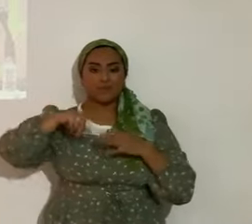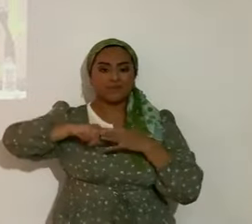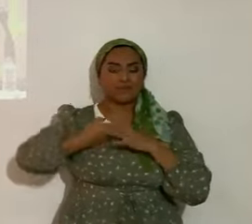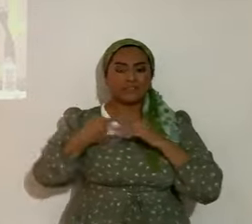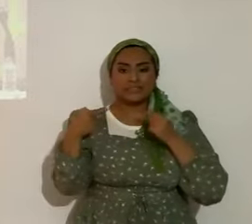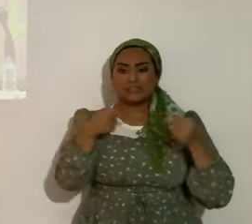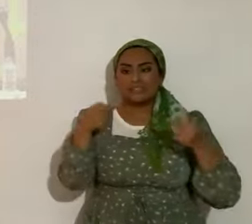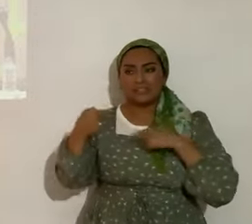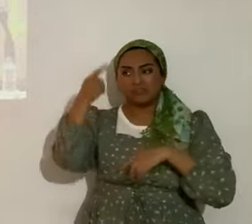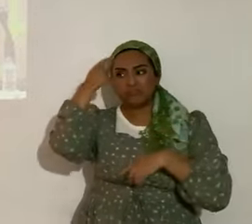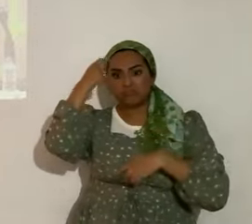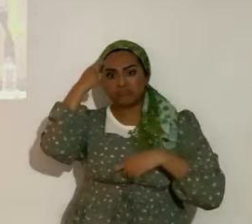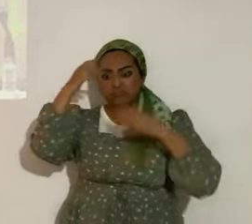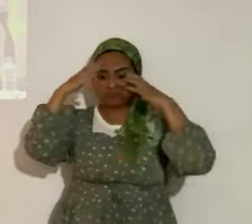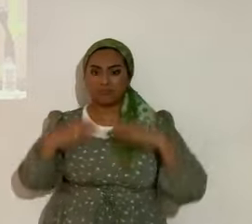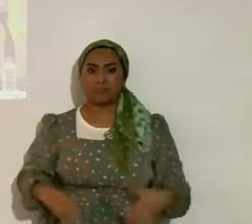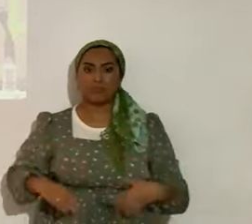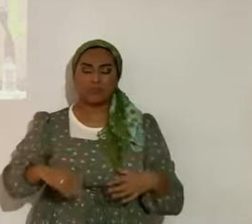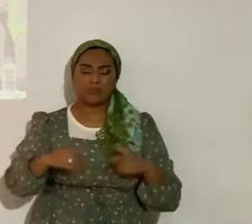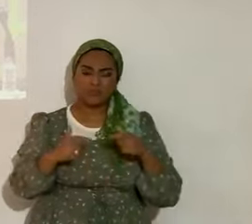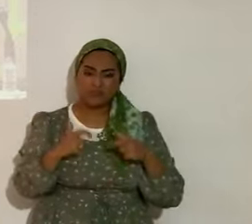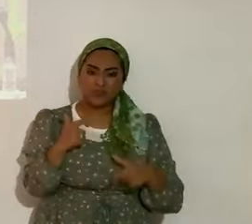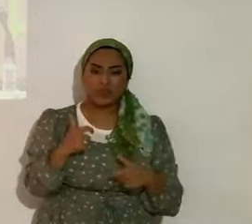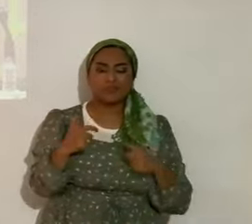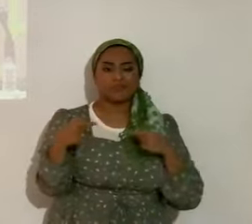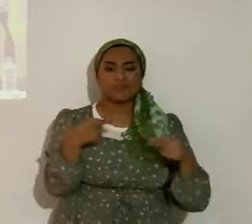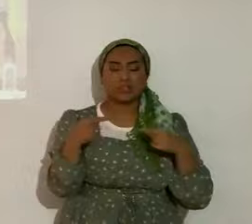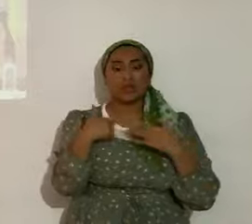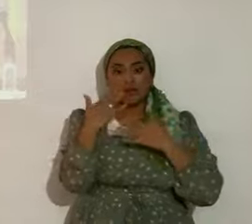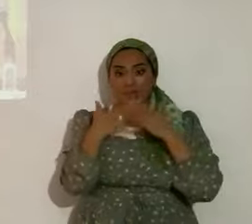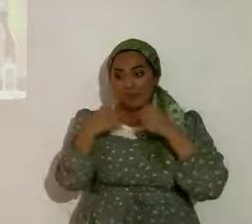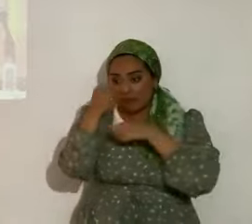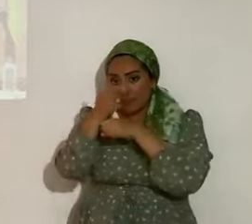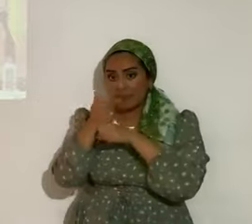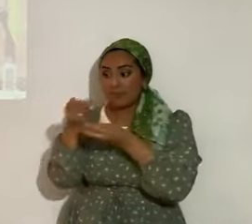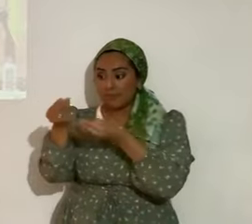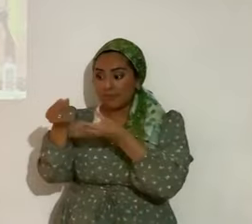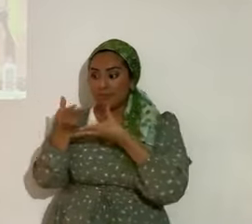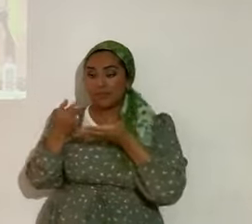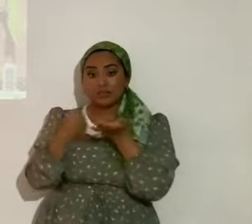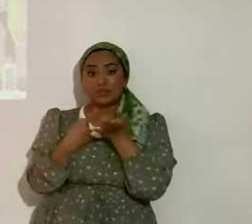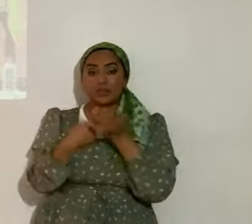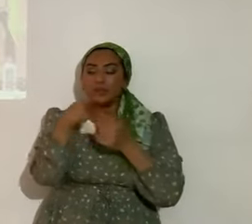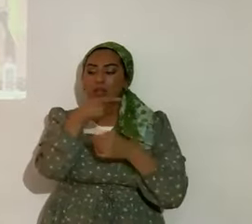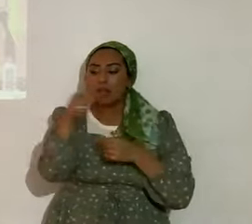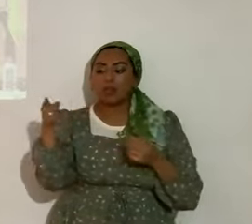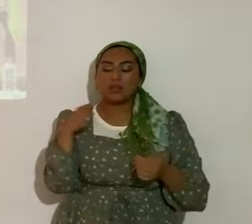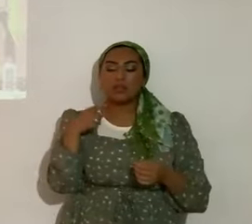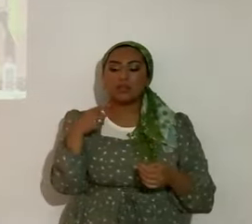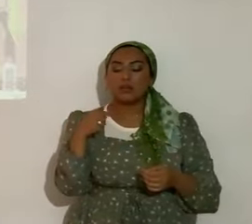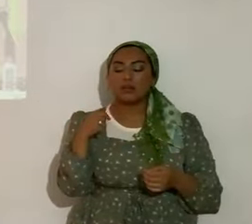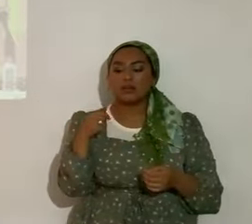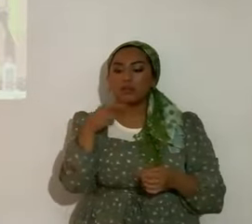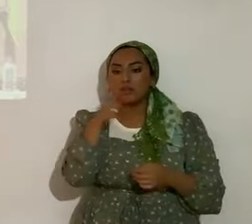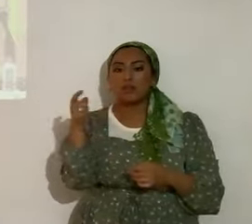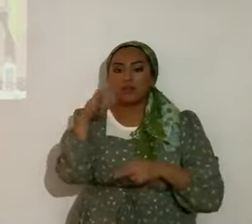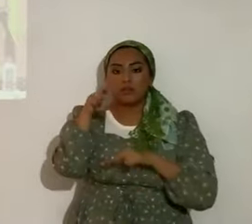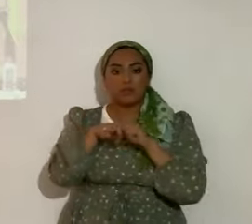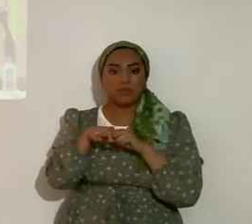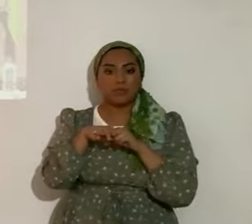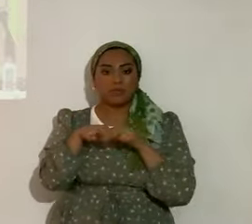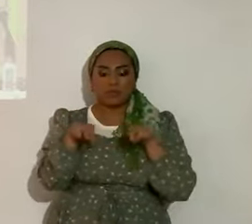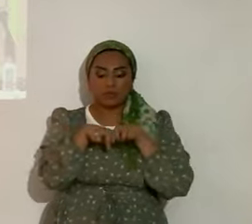lucha mental y física tremenda. Ha habido hermanos que me han contado que a veces están sentados